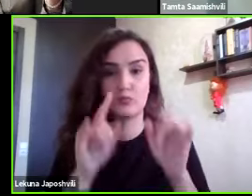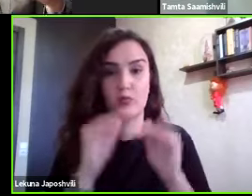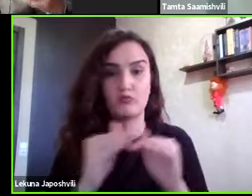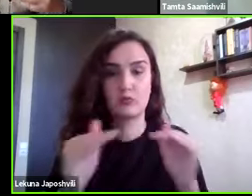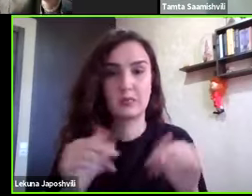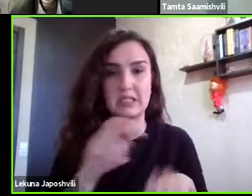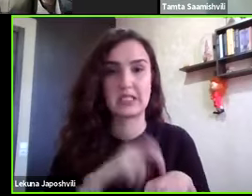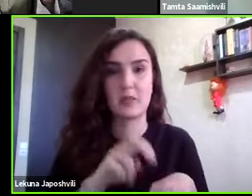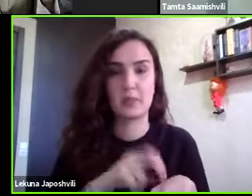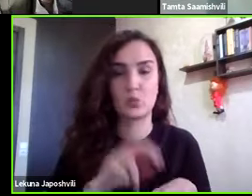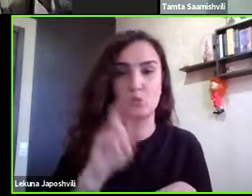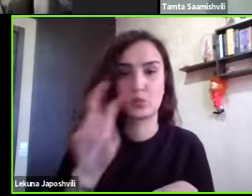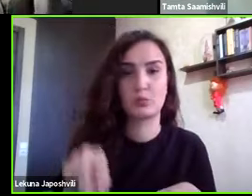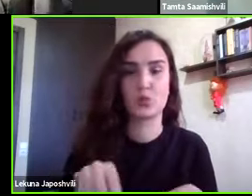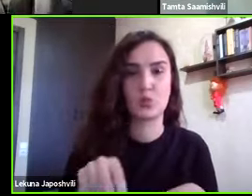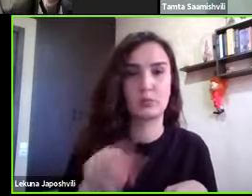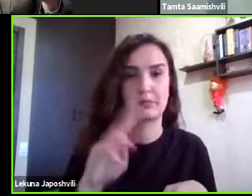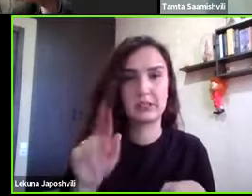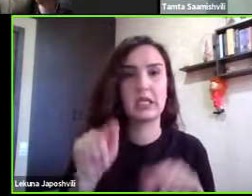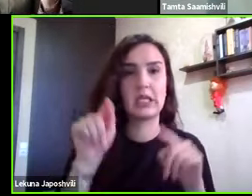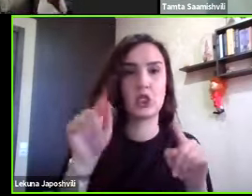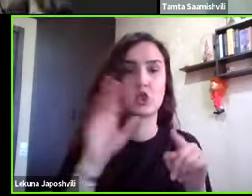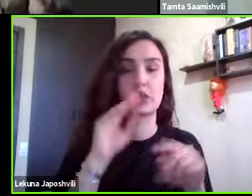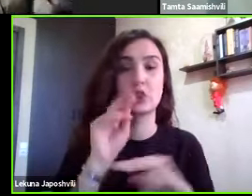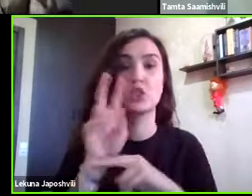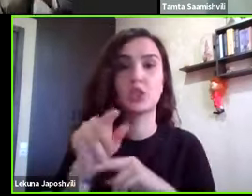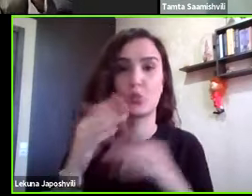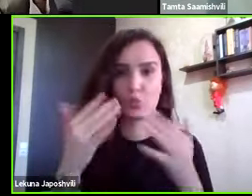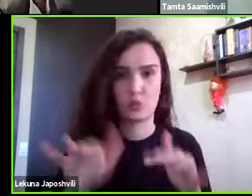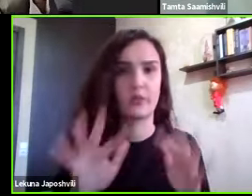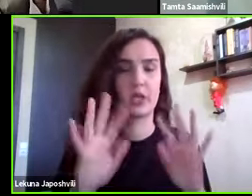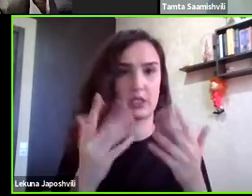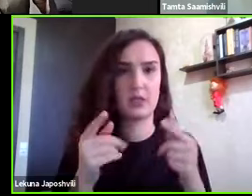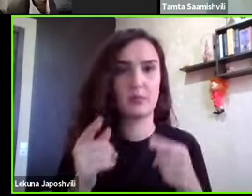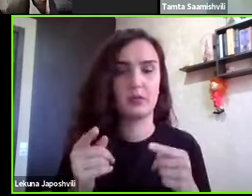აცრით რუტინულად მისული და იქ როდესაც შედიან, უკვე ეს ხდება